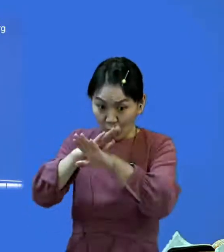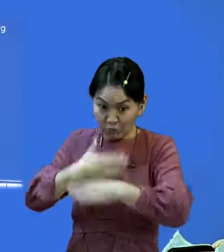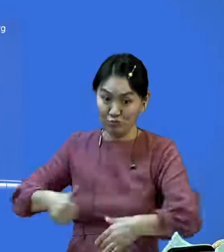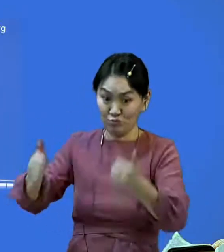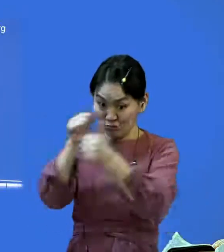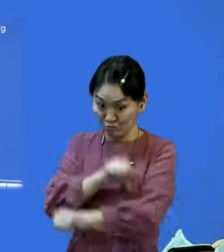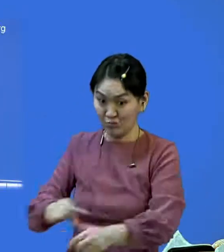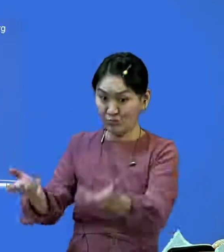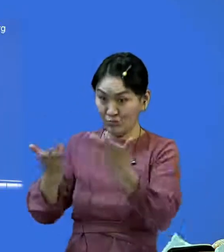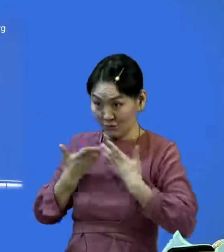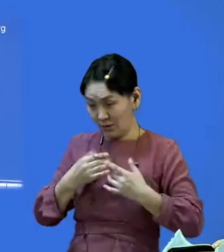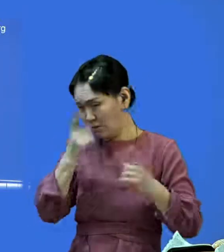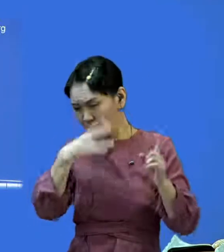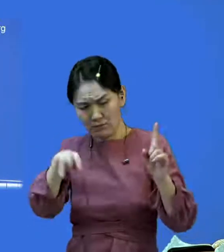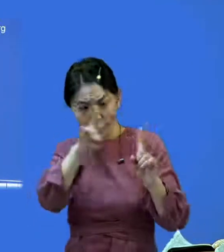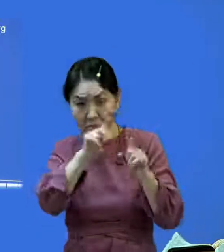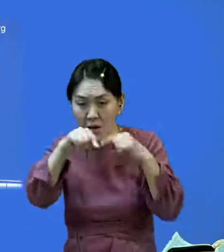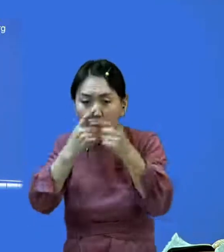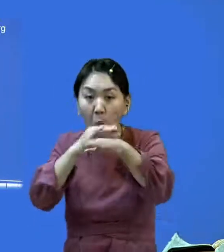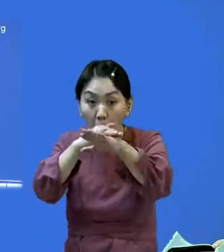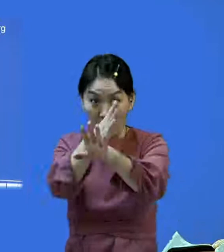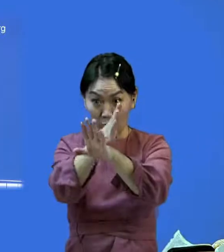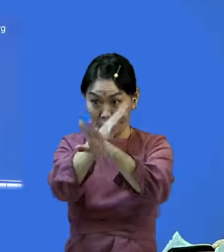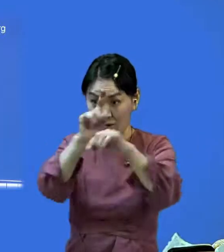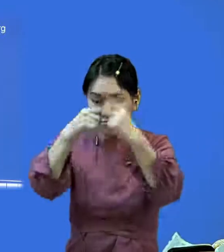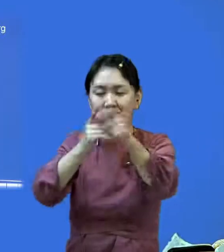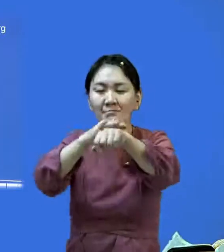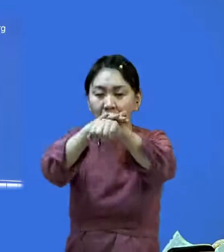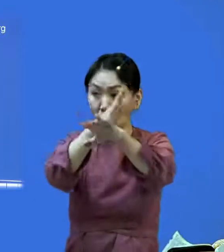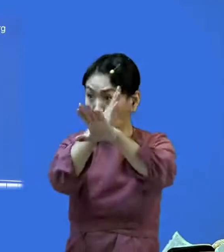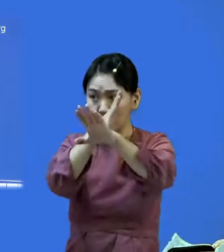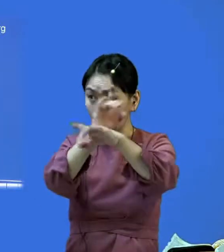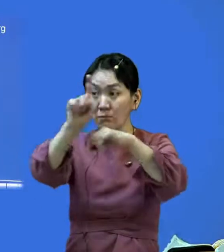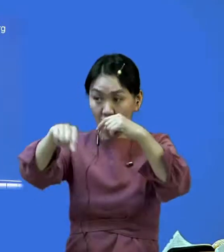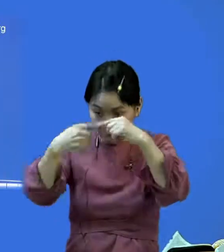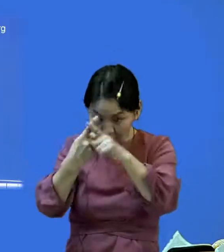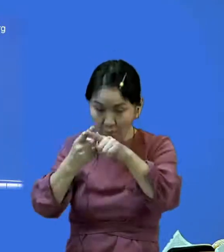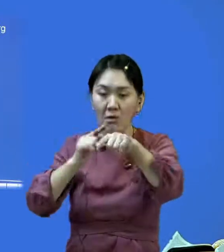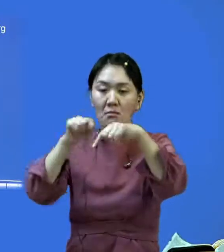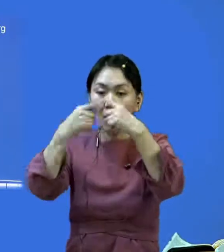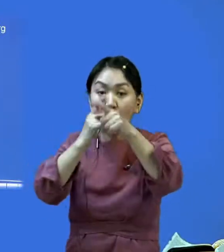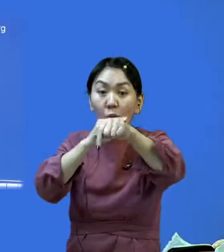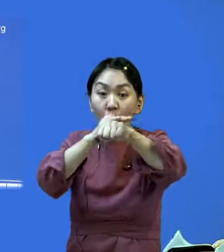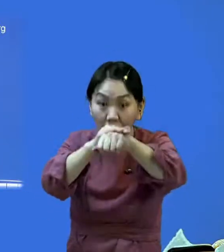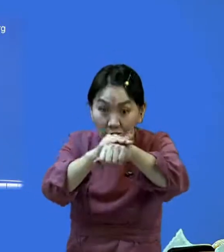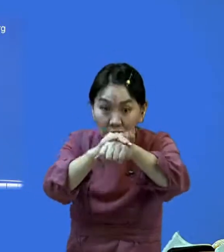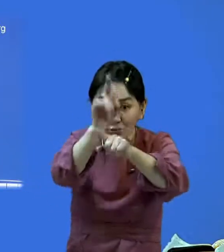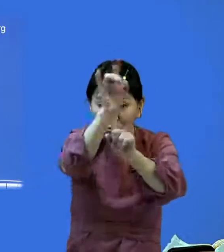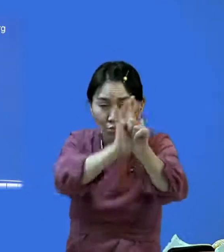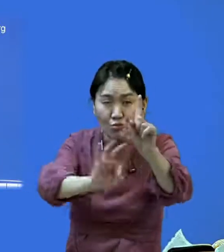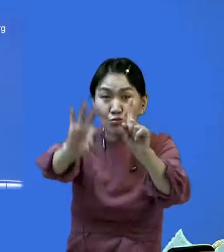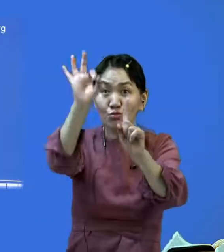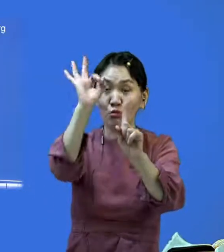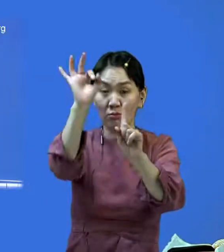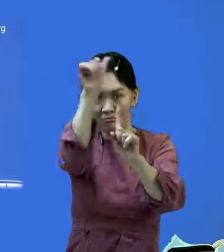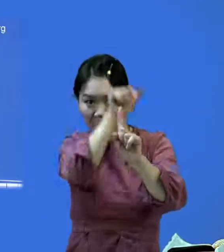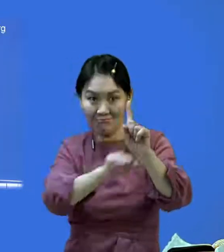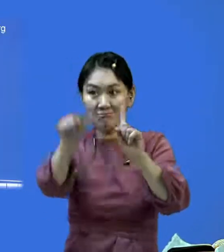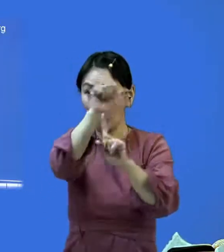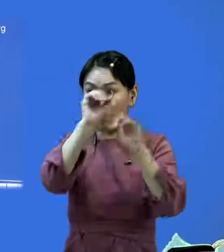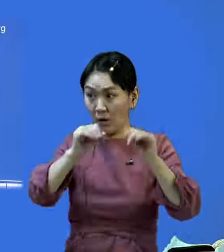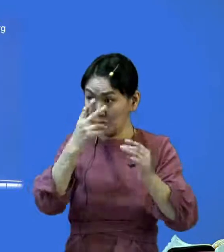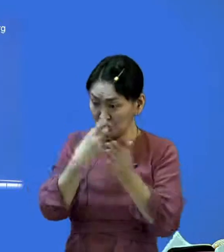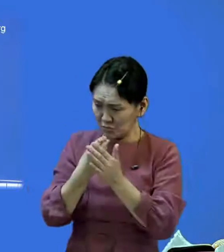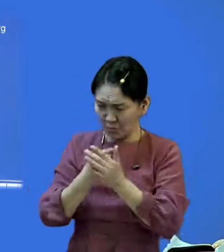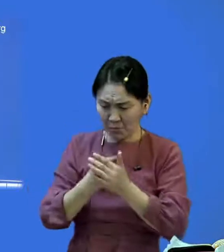бид бүхэн зөвд болгогдчээ. Гим нүглээ уучлуулаа зөвд болгогдлоо гэдэг нь жоохон агуулгын хувьд өөр байна.